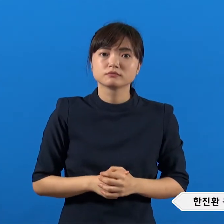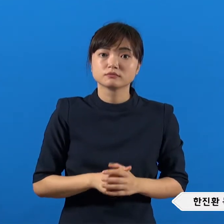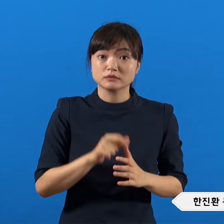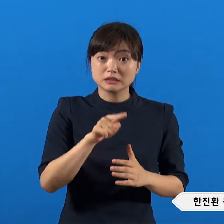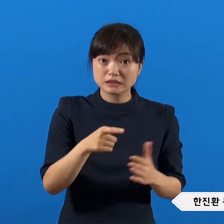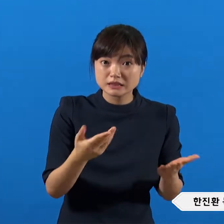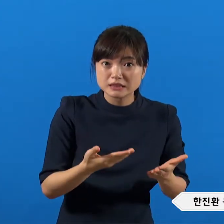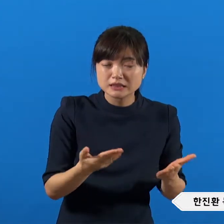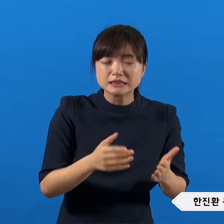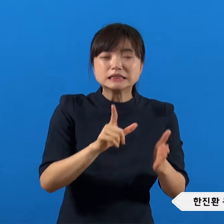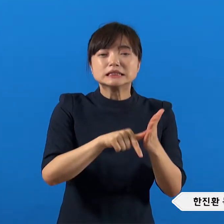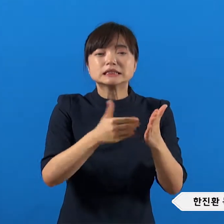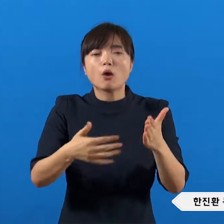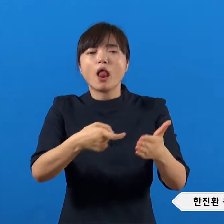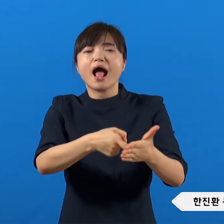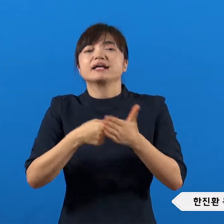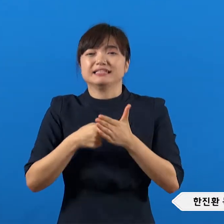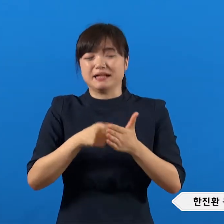그것이 세월을